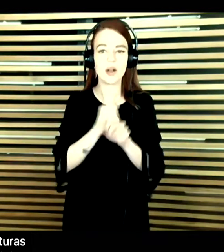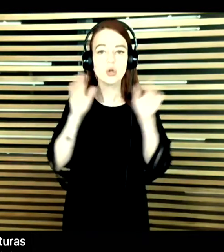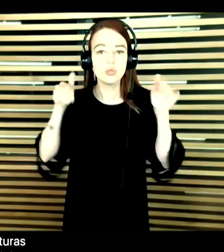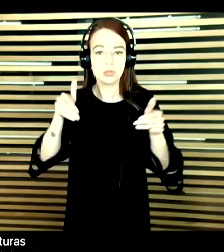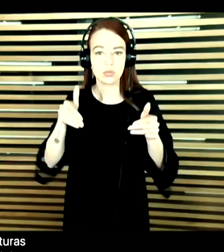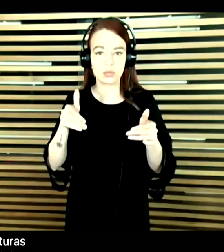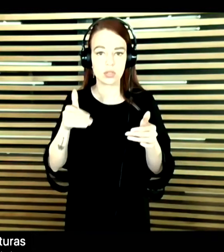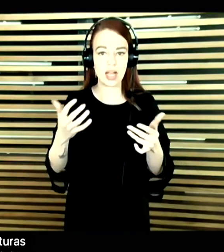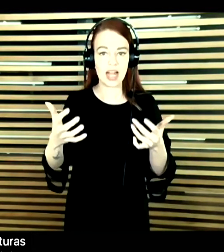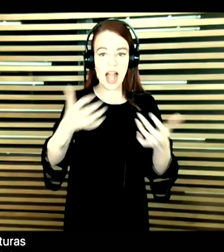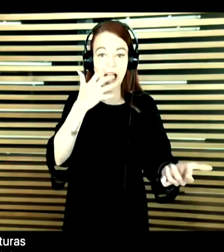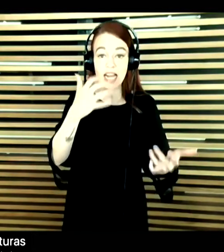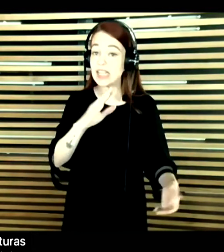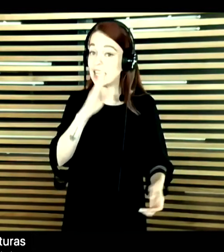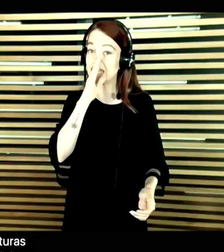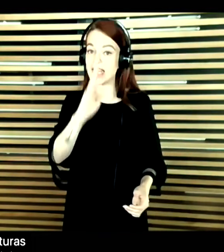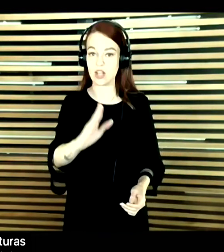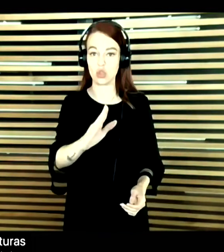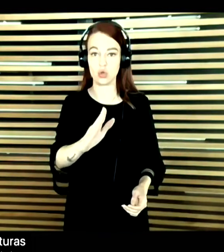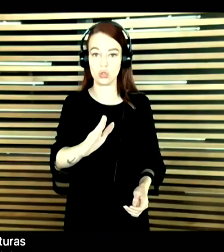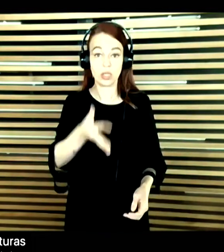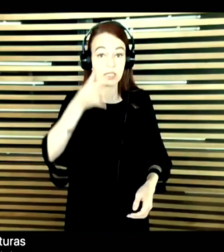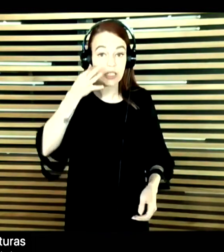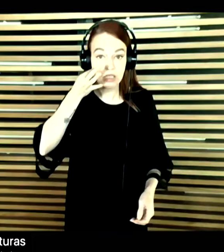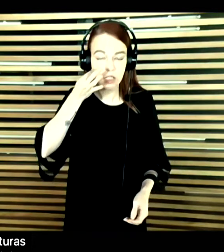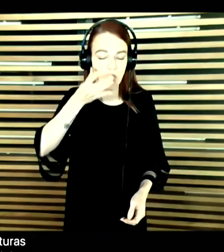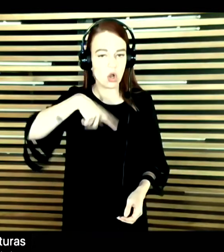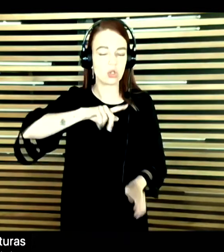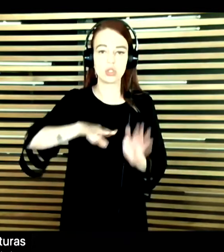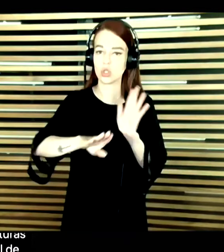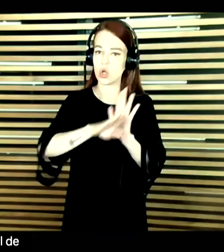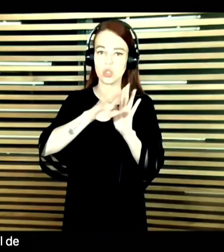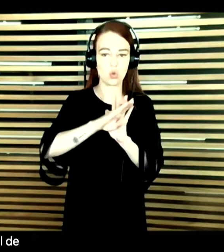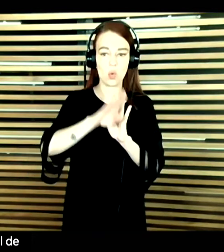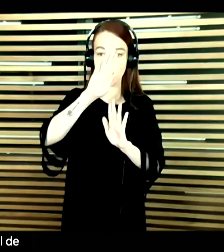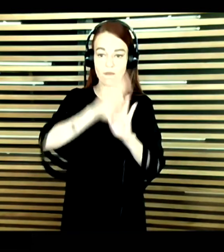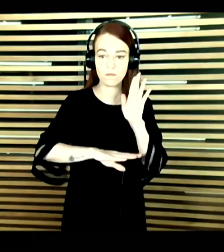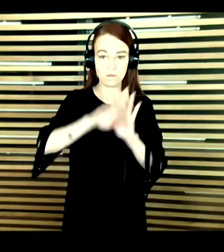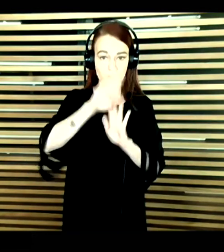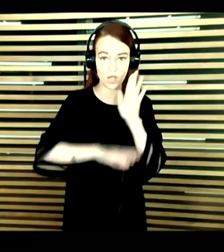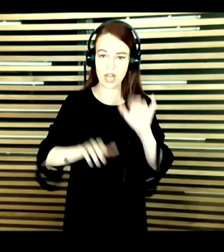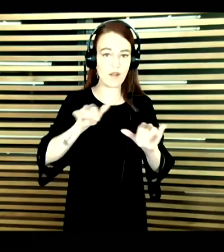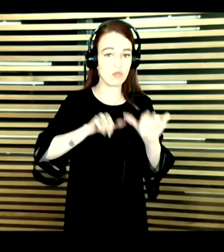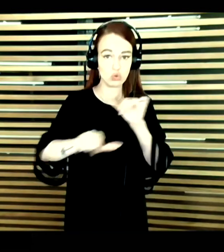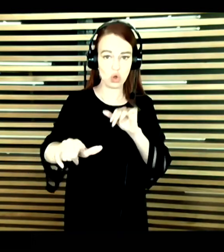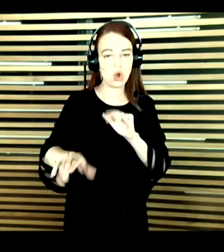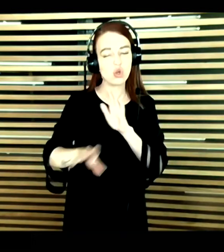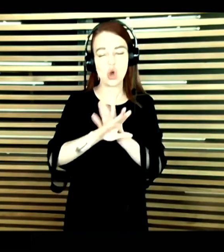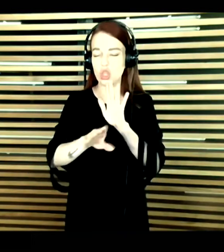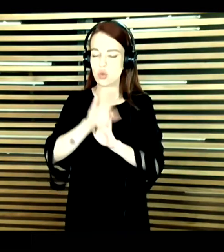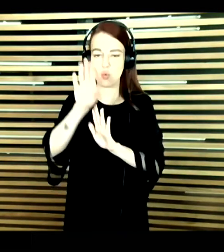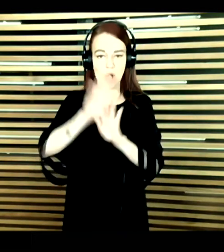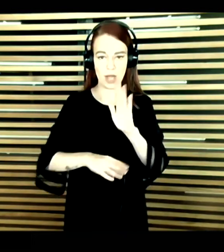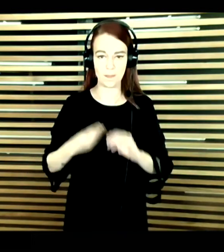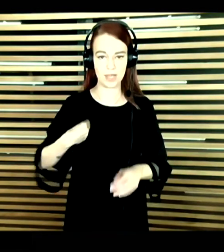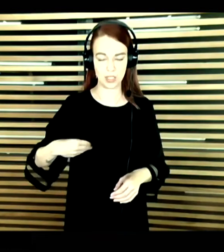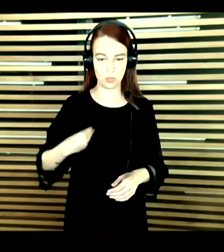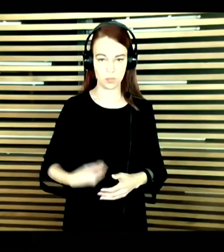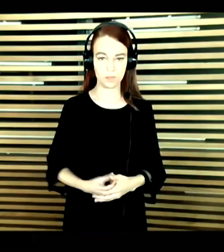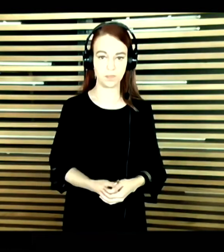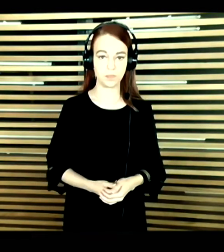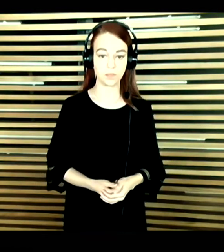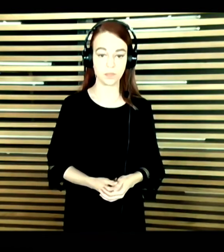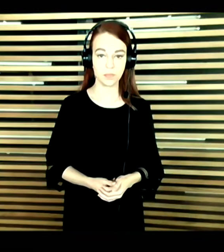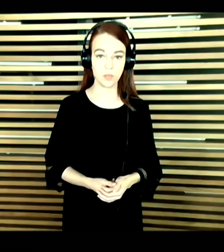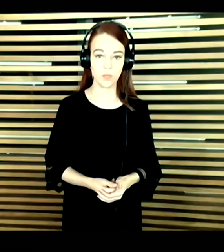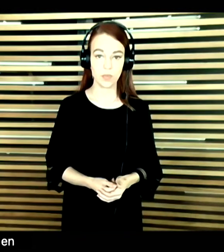en vivo y que vamos a seguir programando de esta forma en futuras ediciones. Esta reflexión es